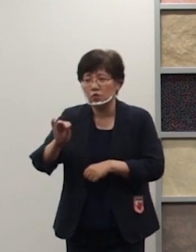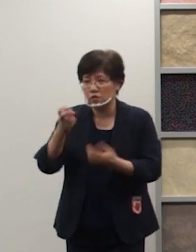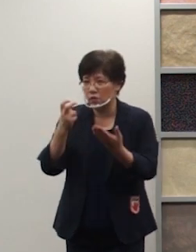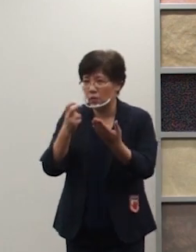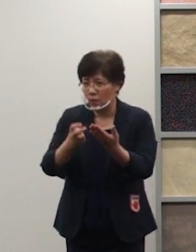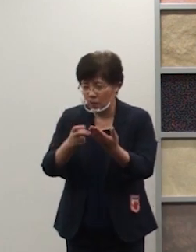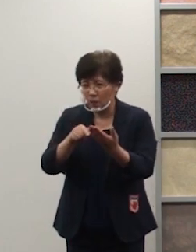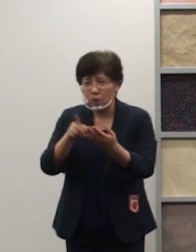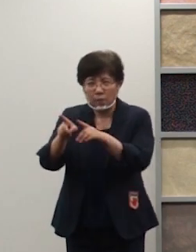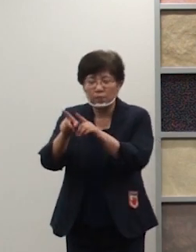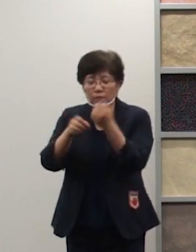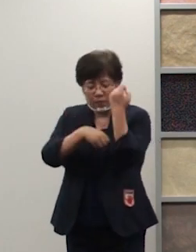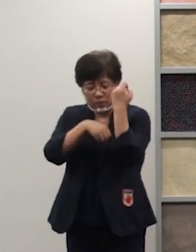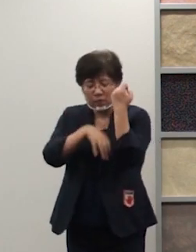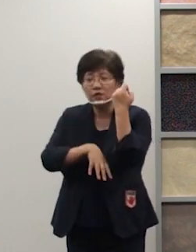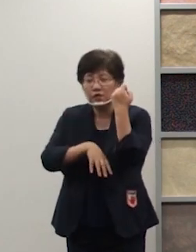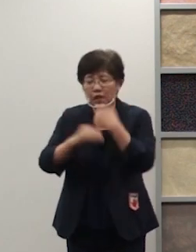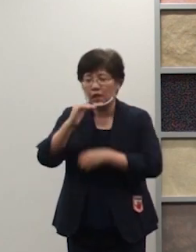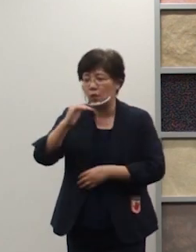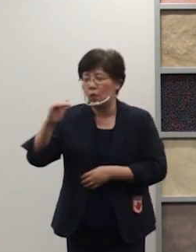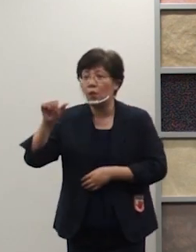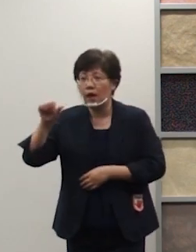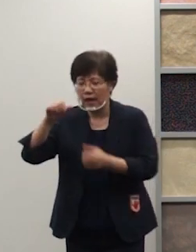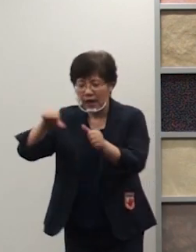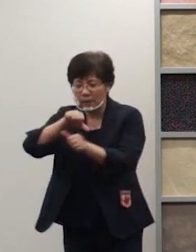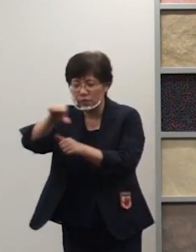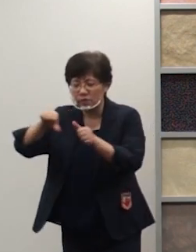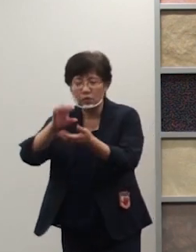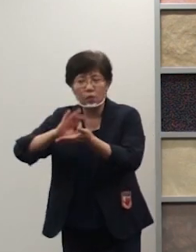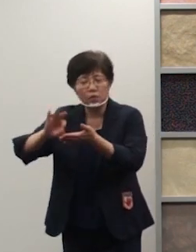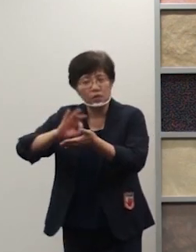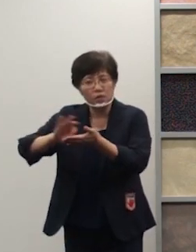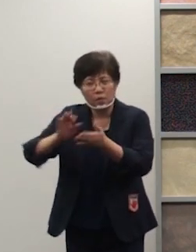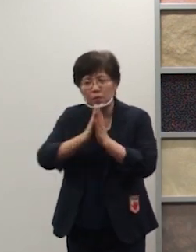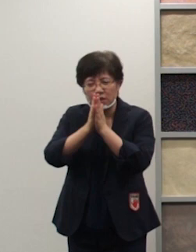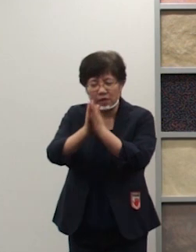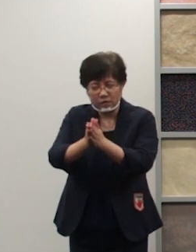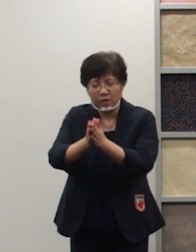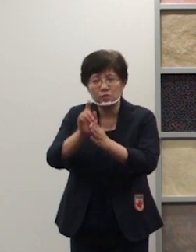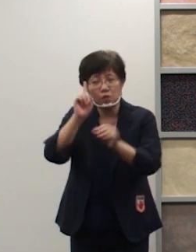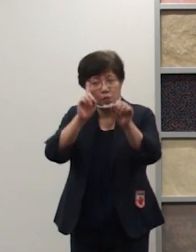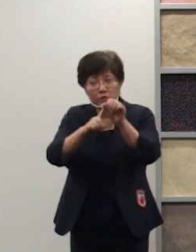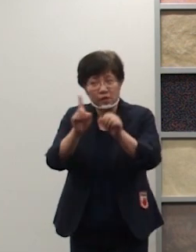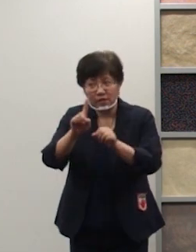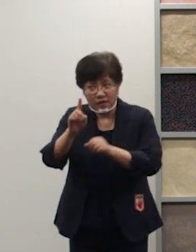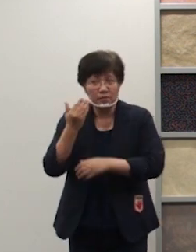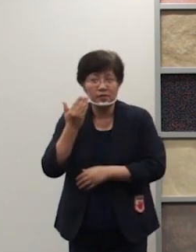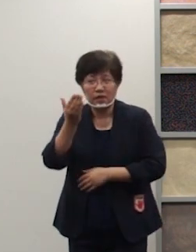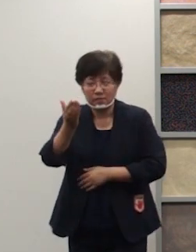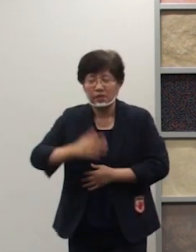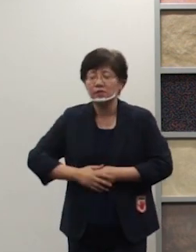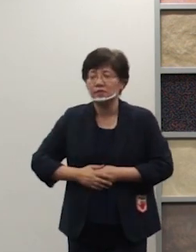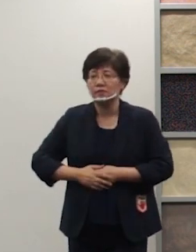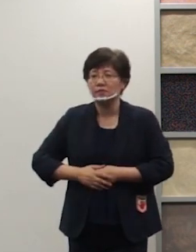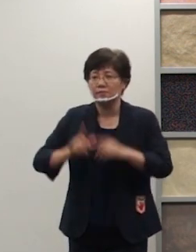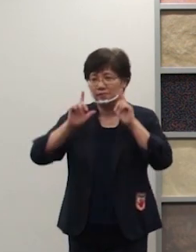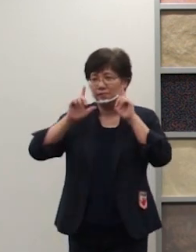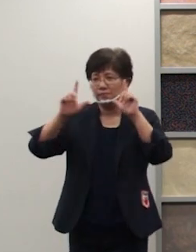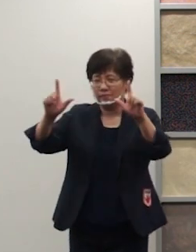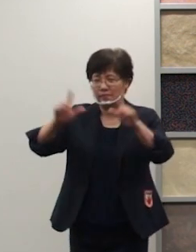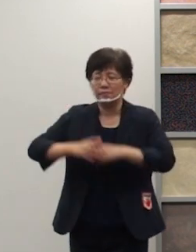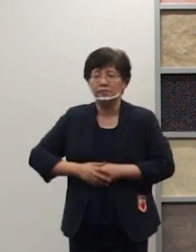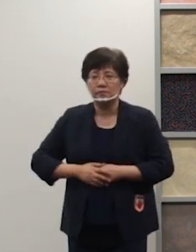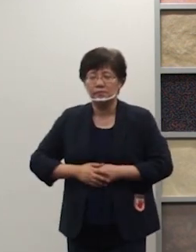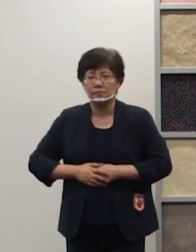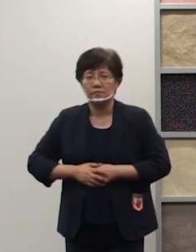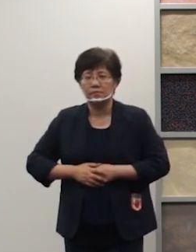用を協力を要請したと思うんですけども、この狙いについて改めて一言いただきます。 はい、私たちはその、ある意